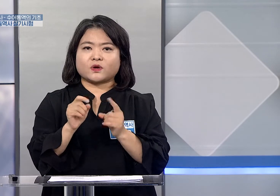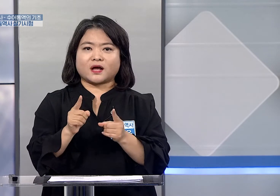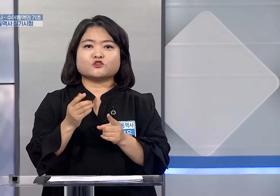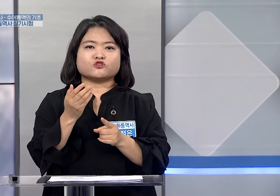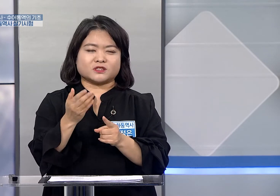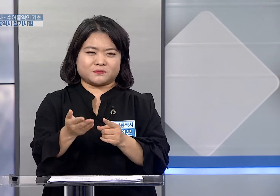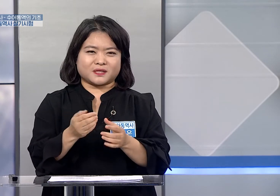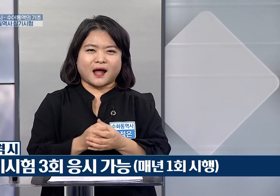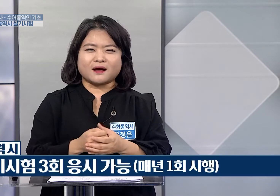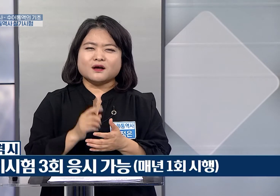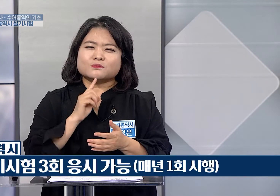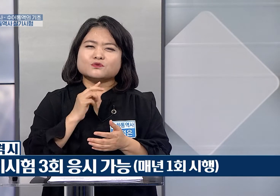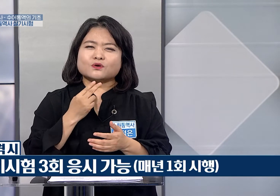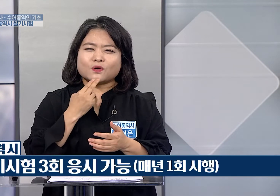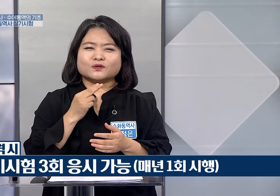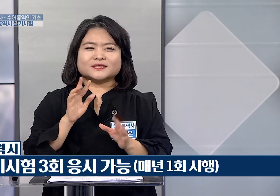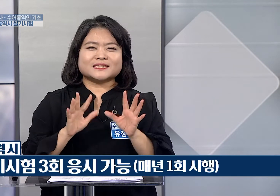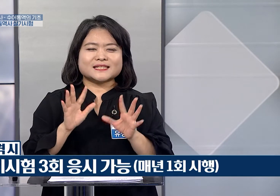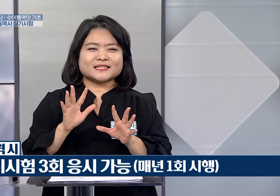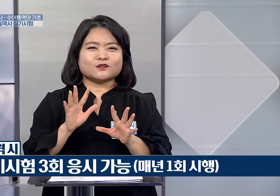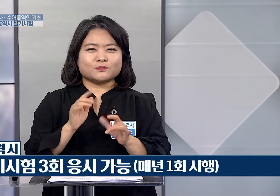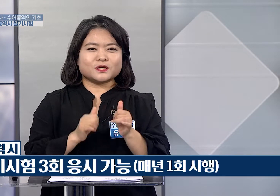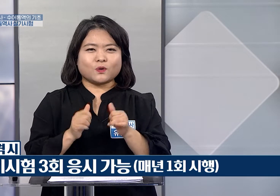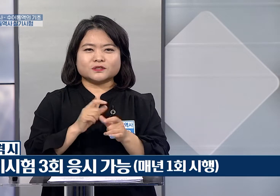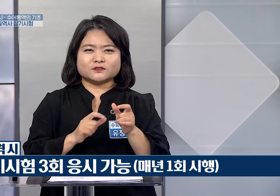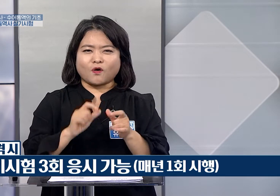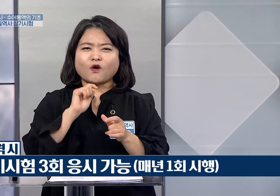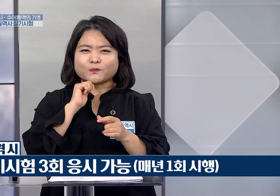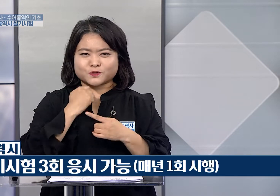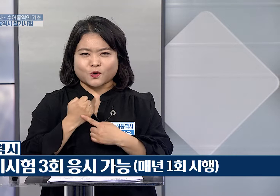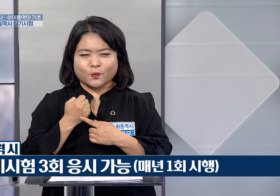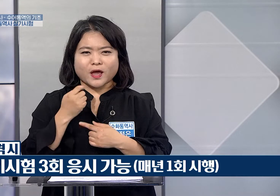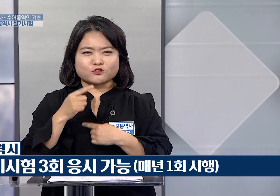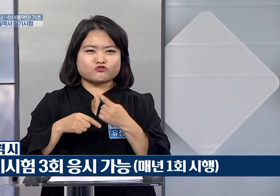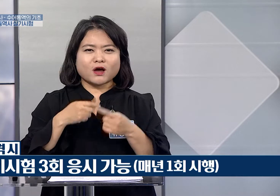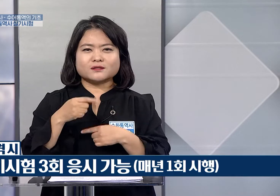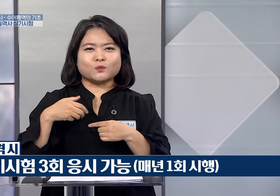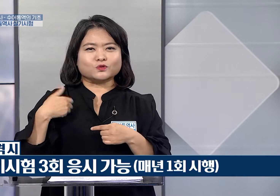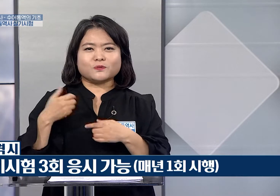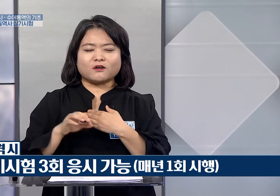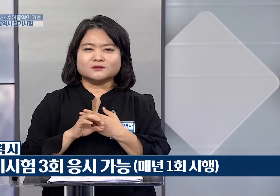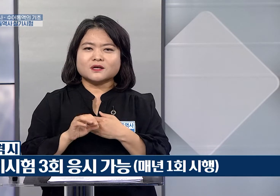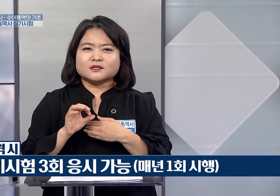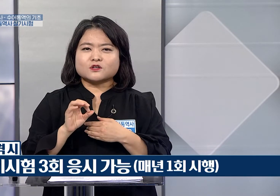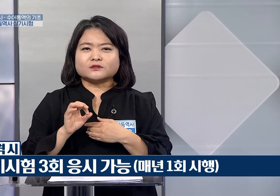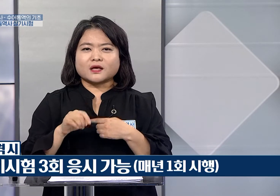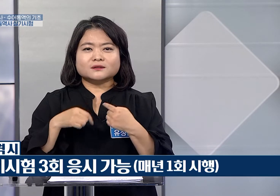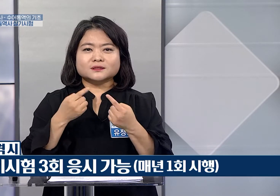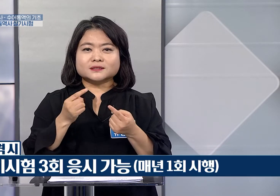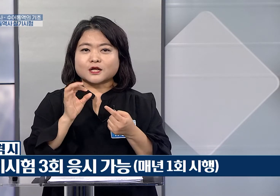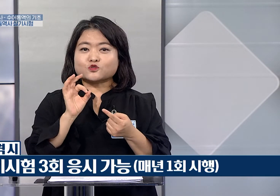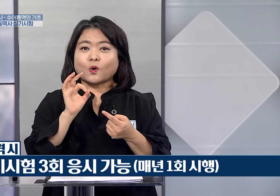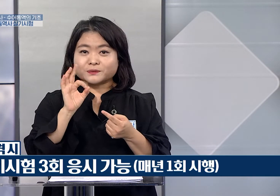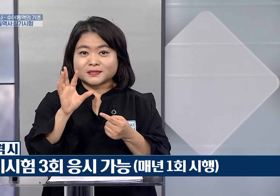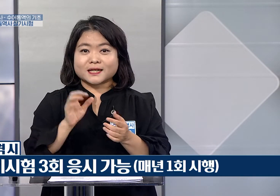기회가 주어집니다. 물론 실기시험이 훨씬 더 어렵죠. 왜? 수화를 모르면 절대 응시할 수